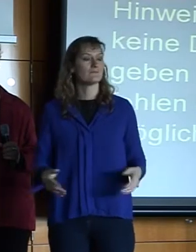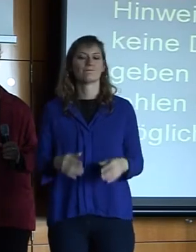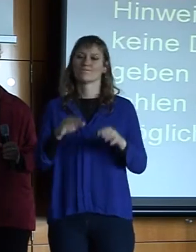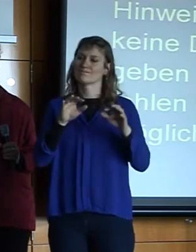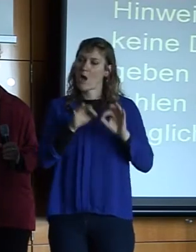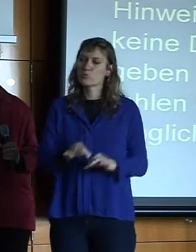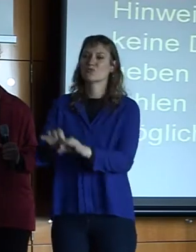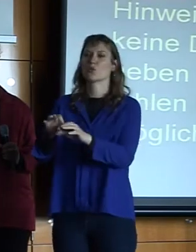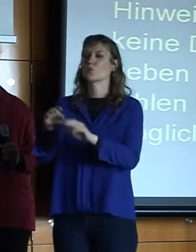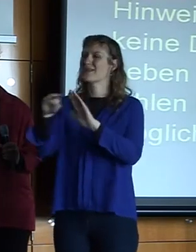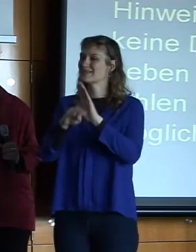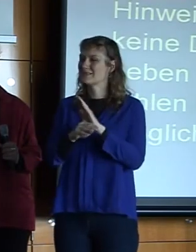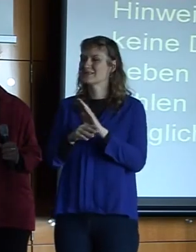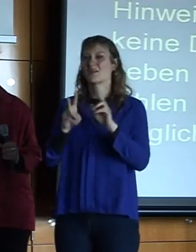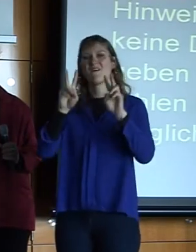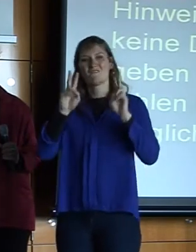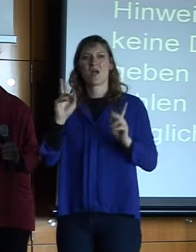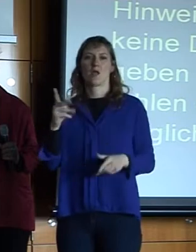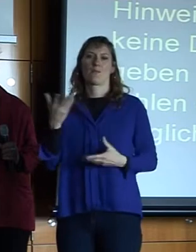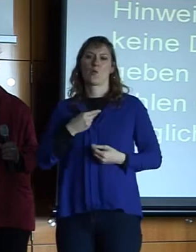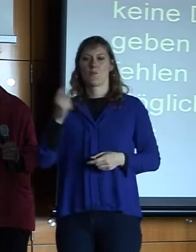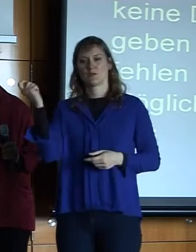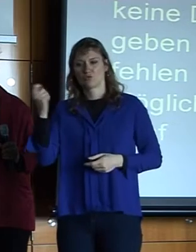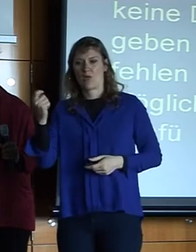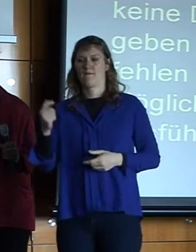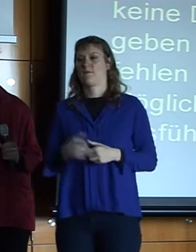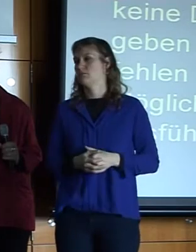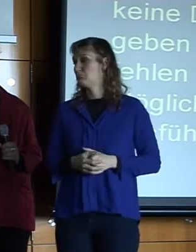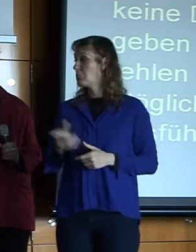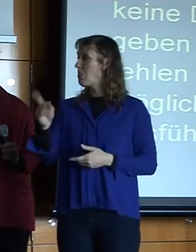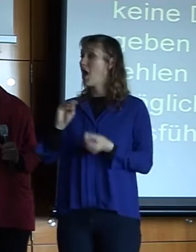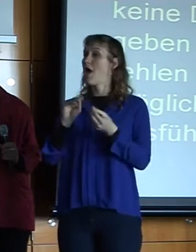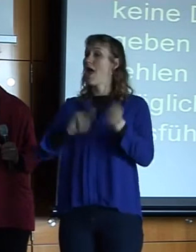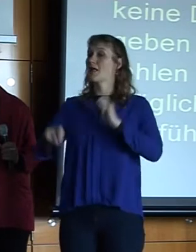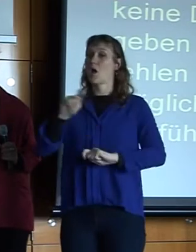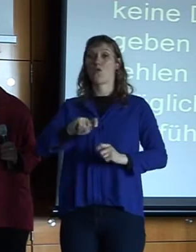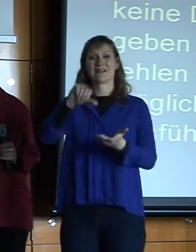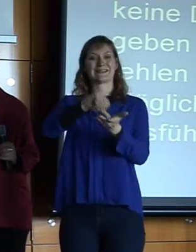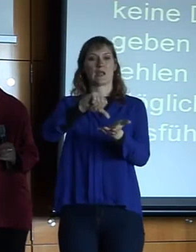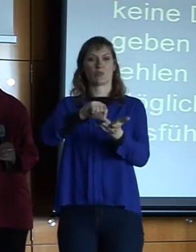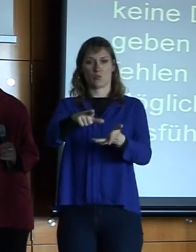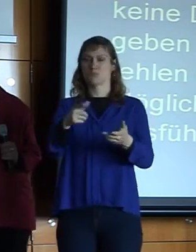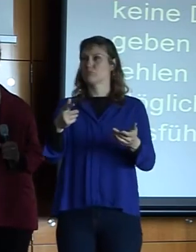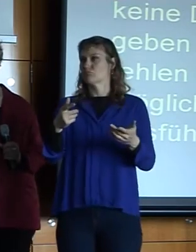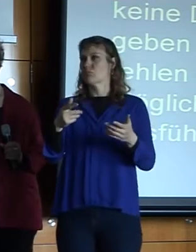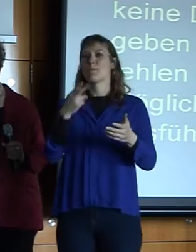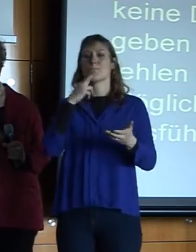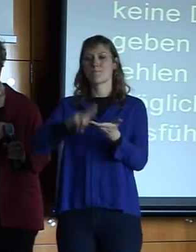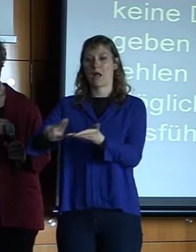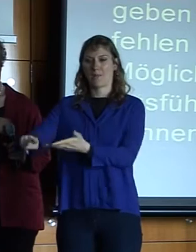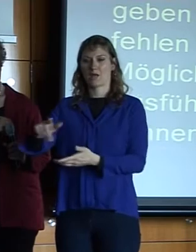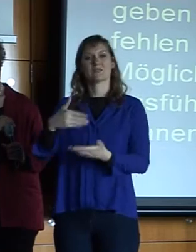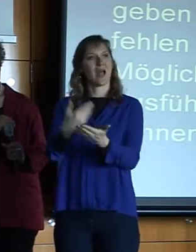ausführenden Gesetze, die wirklich handhabbar sind. Sie können zum Beispiel einen Einkaufszentrumsbetreiber, der